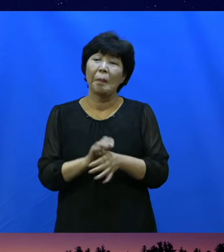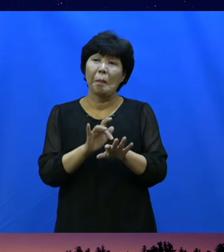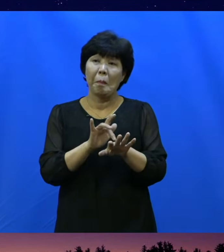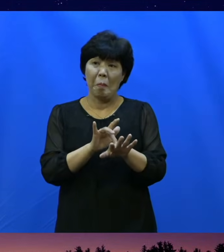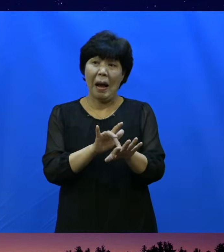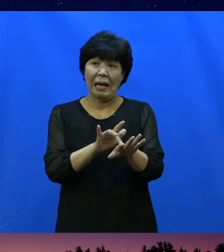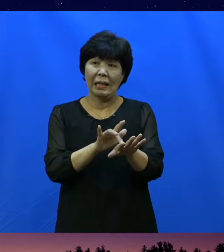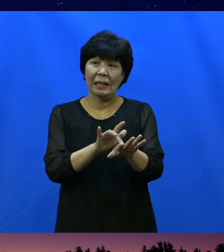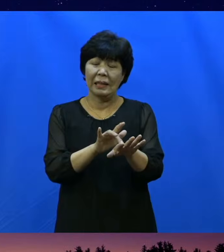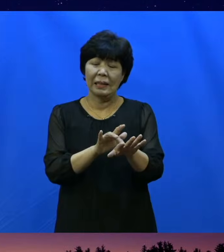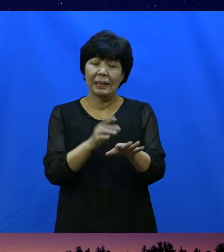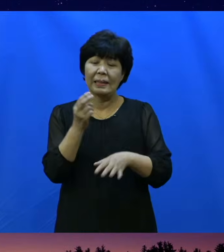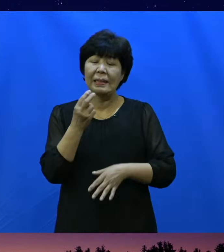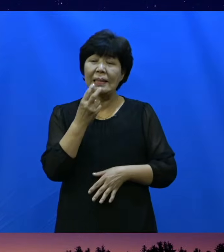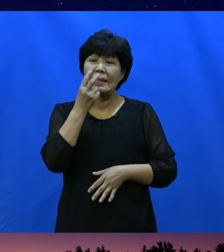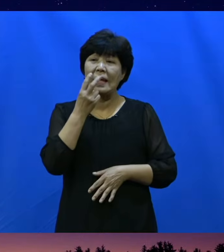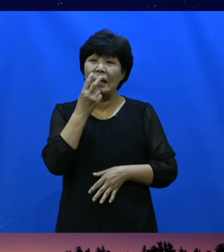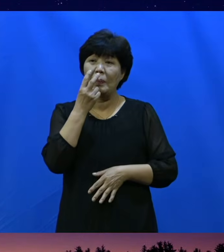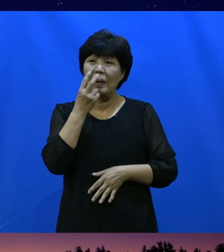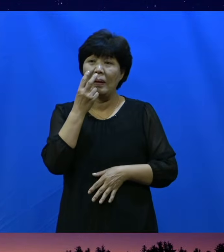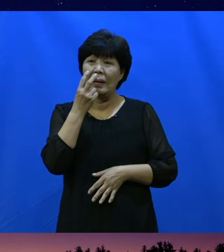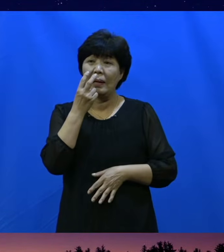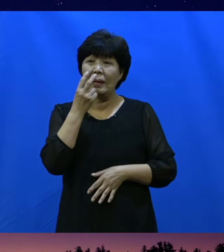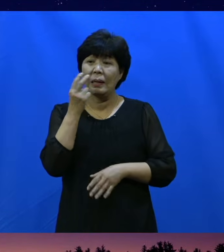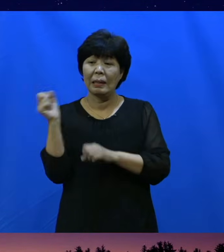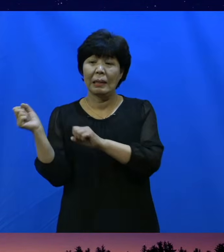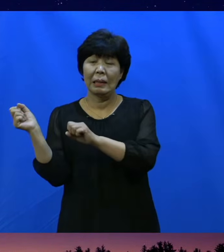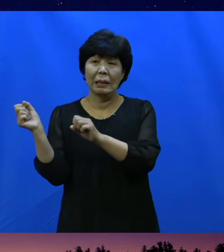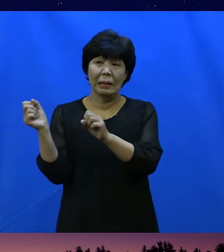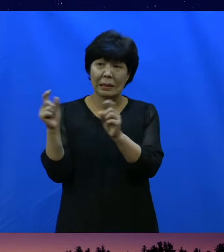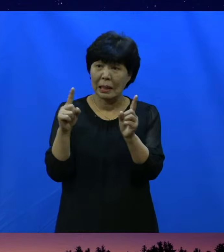마귀는요, 생명을 살리는 일을 못해요.